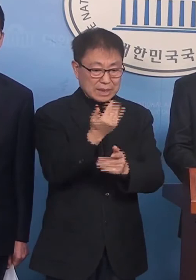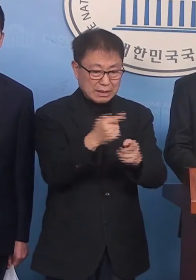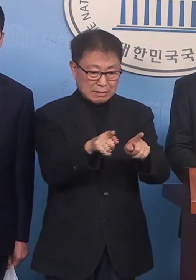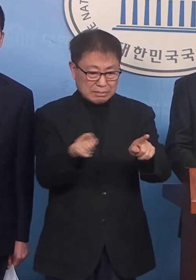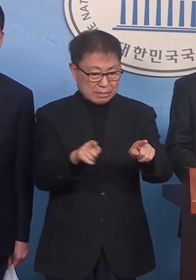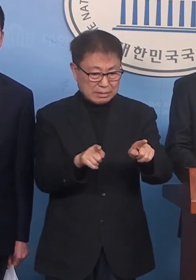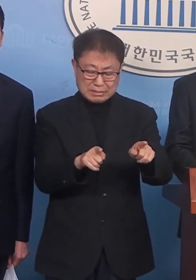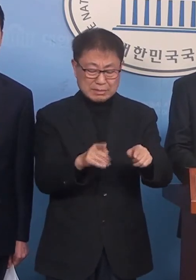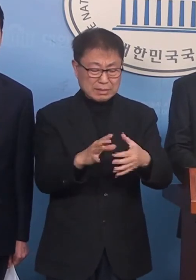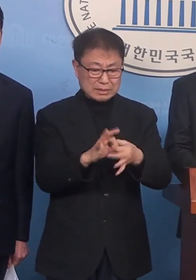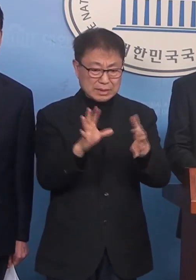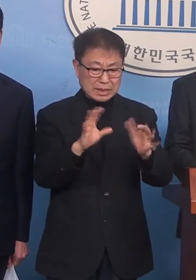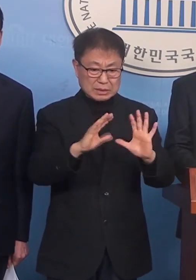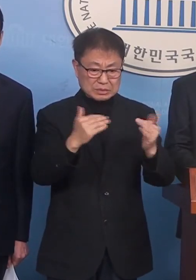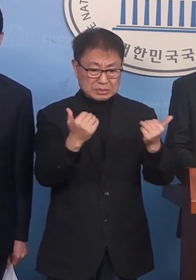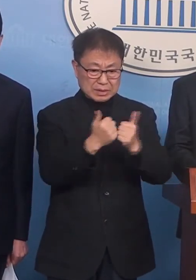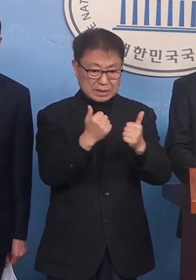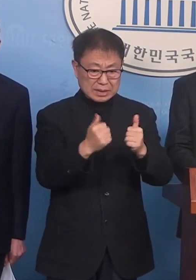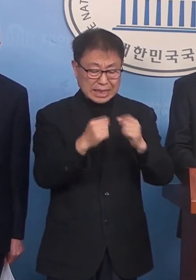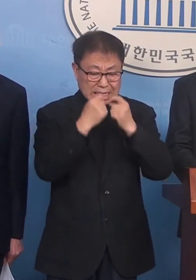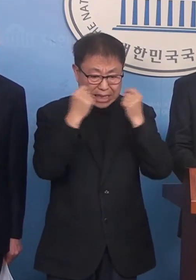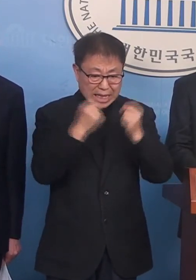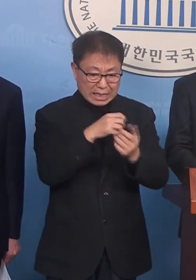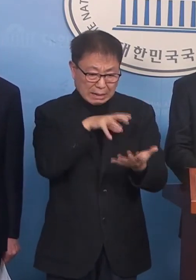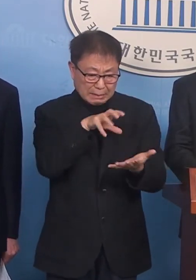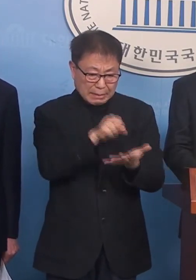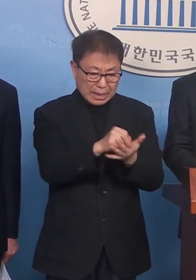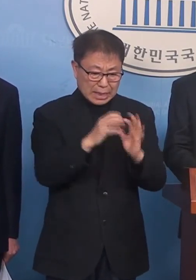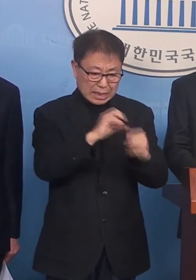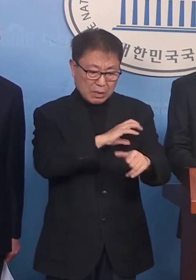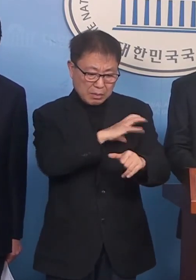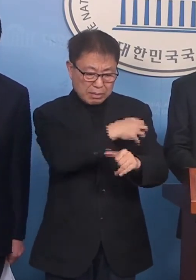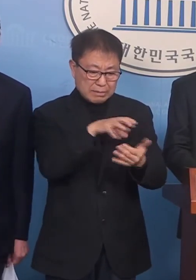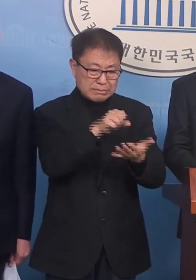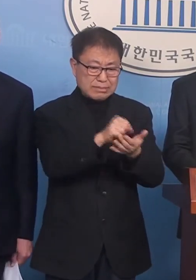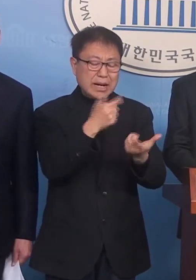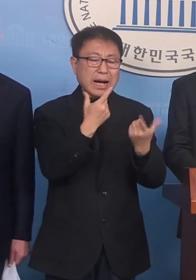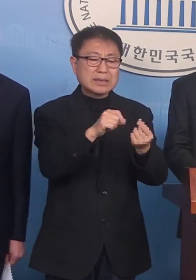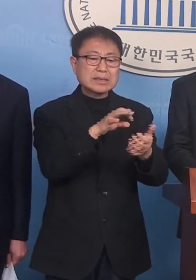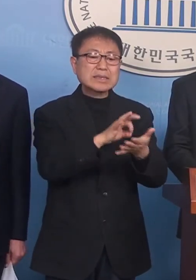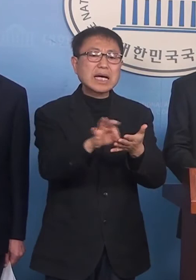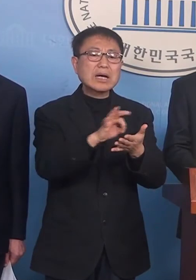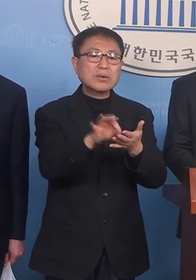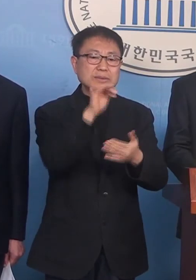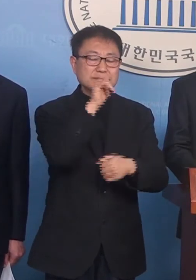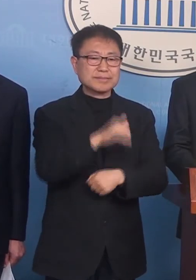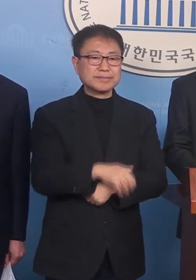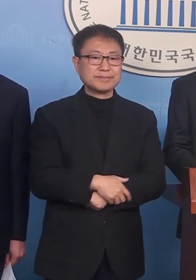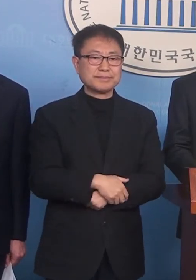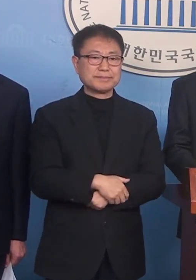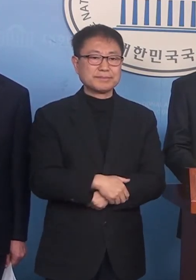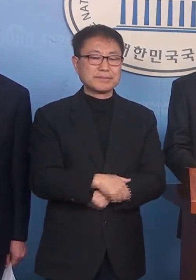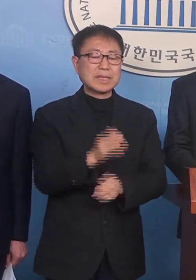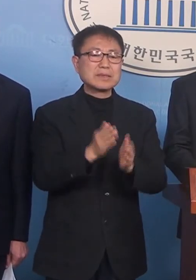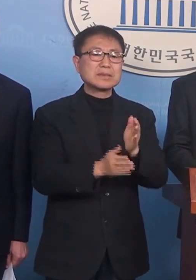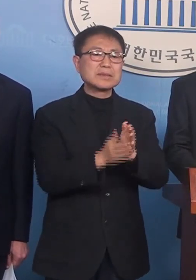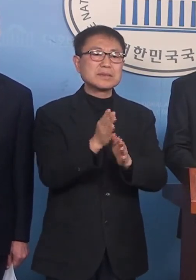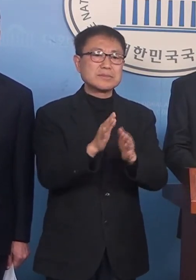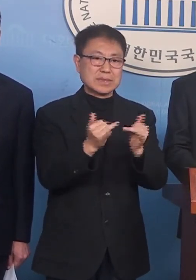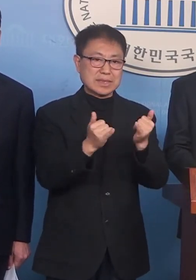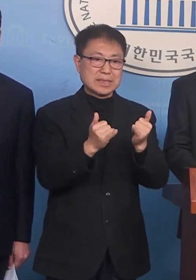동떨어져서 국회의원 자리를 마치 사익 추구의 수단점으로 활용하고 있습니다.